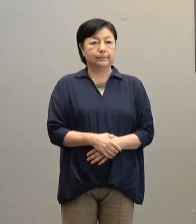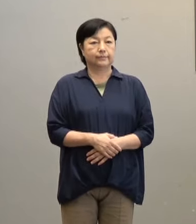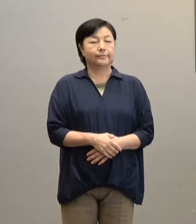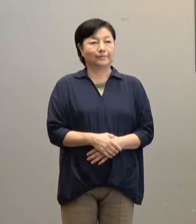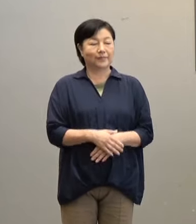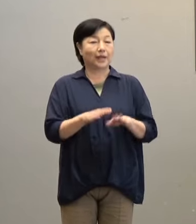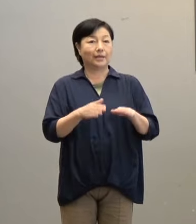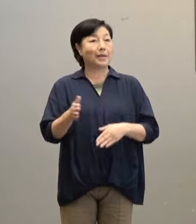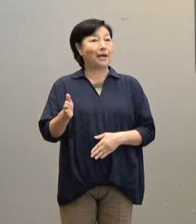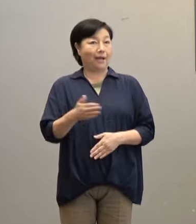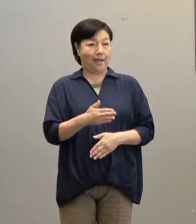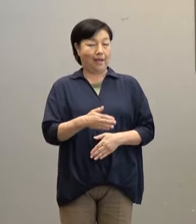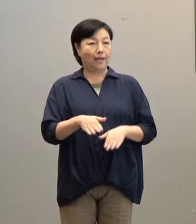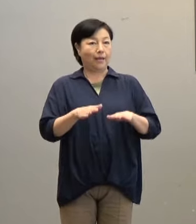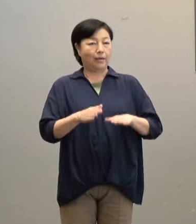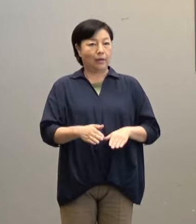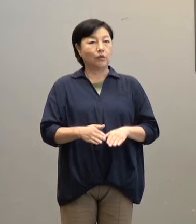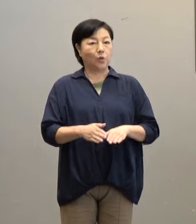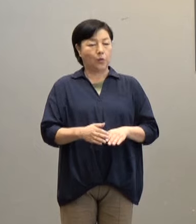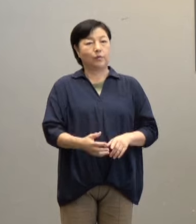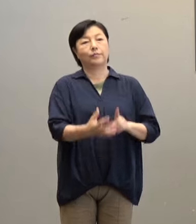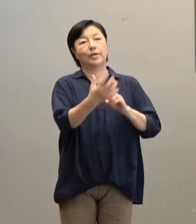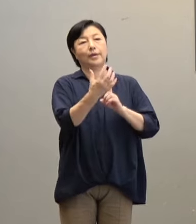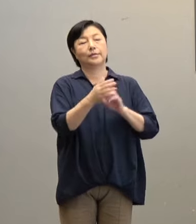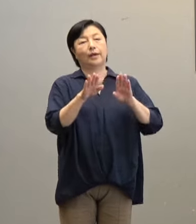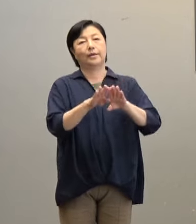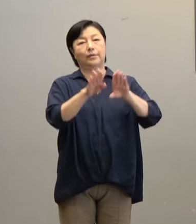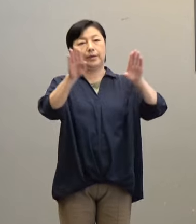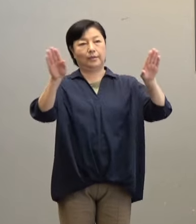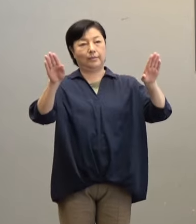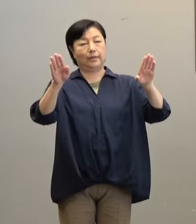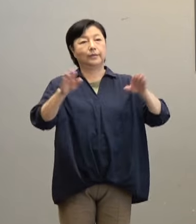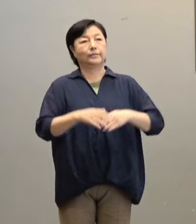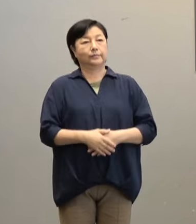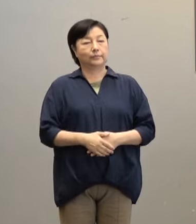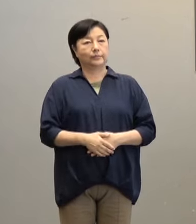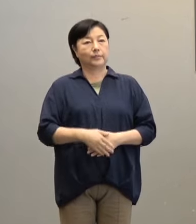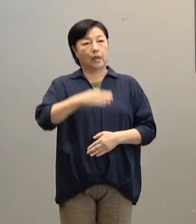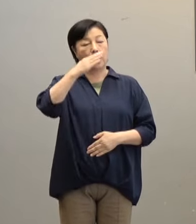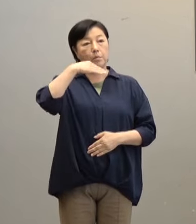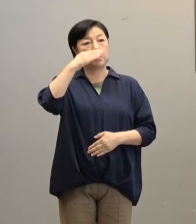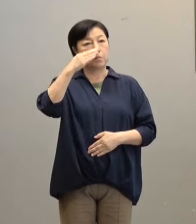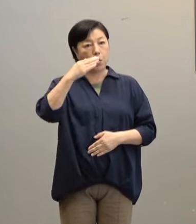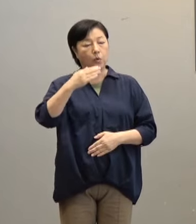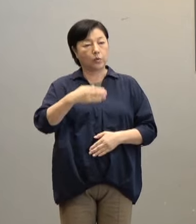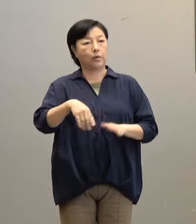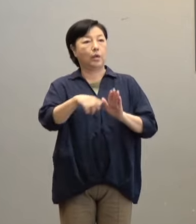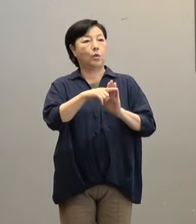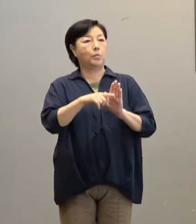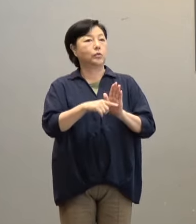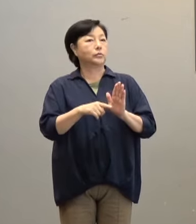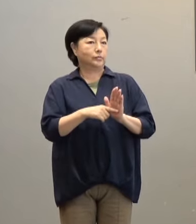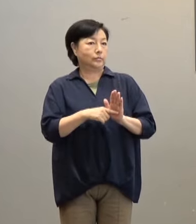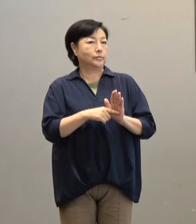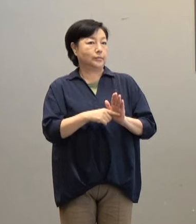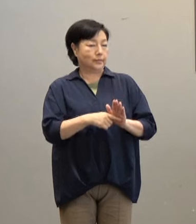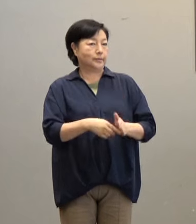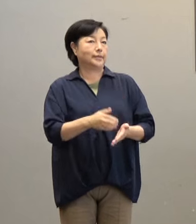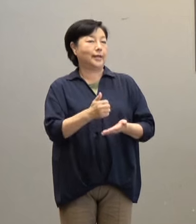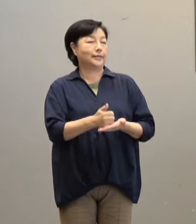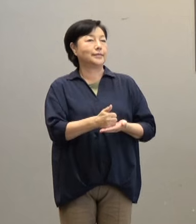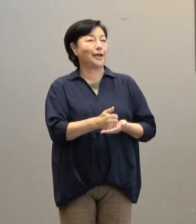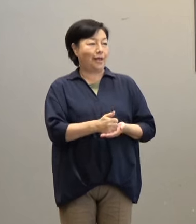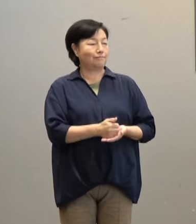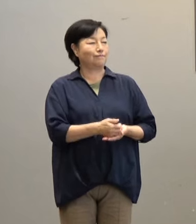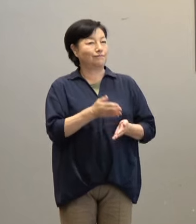それではこれより本日の知事定例記者会見を始めます。まず冒頭、本日の会見項目につきまして知事から説明がございます。